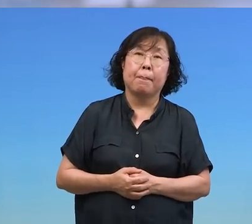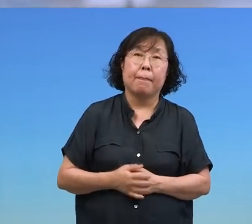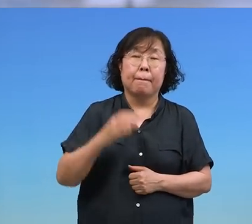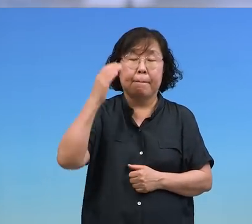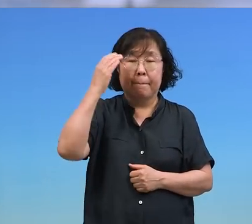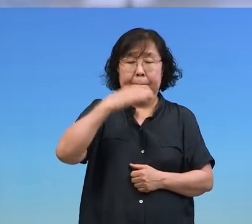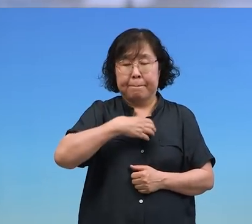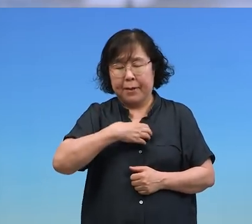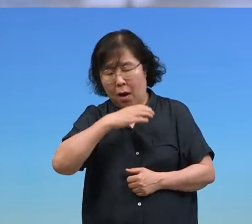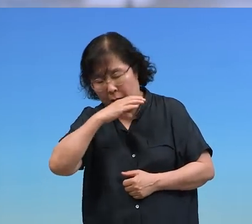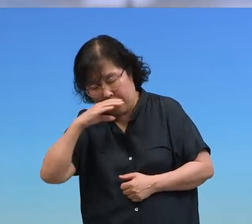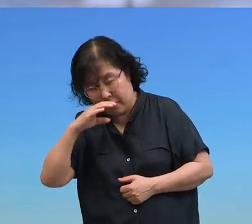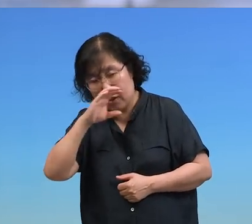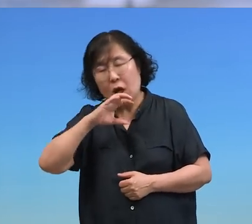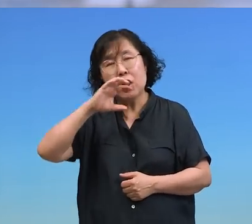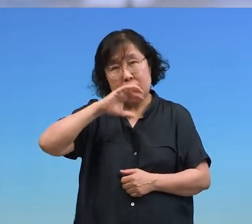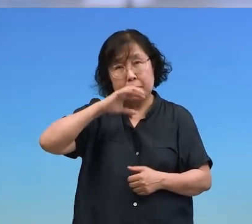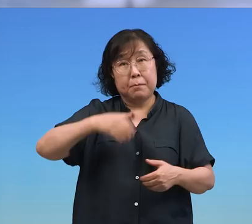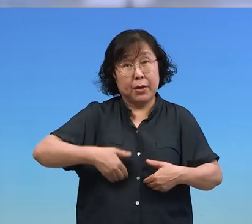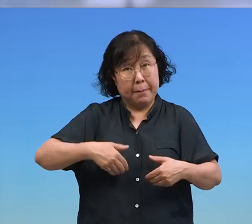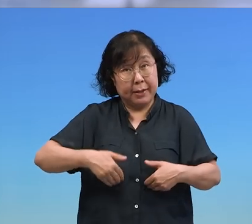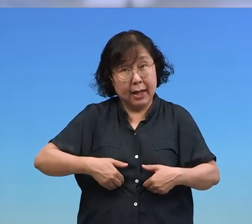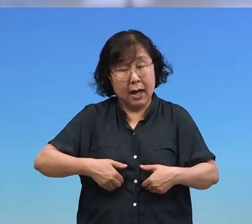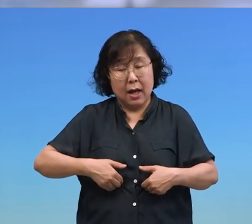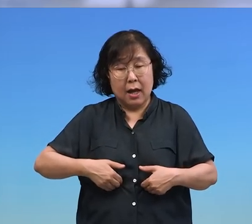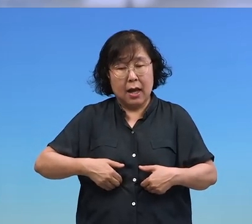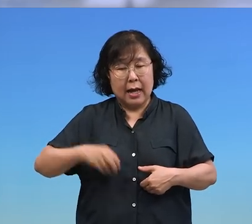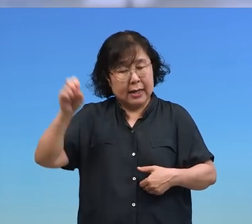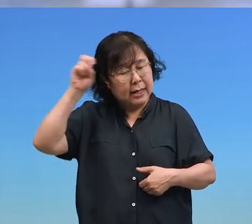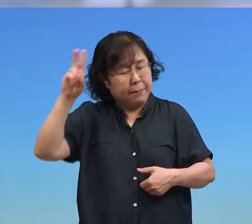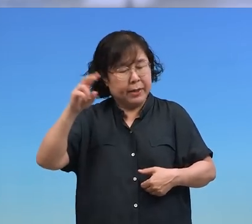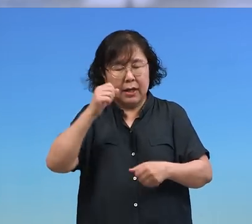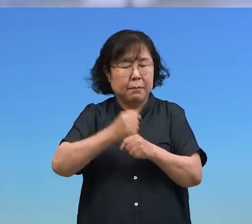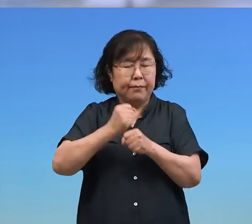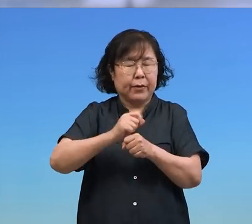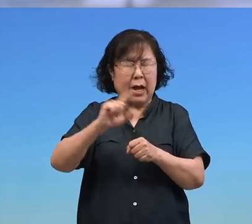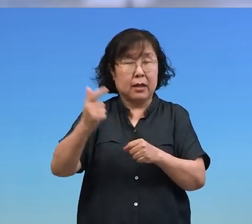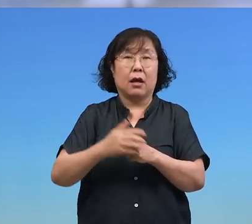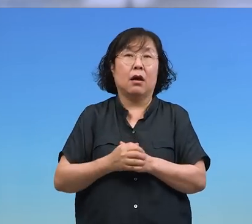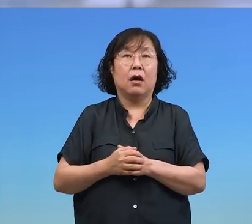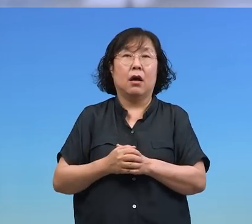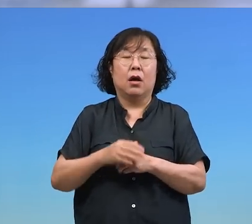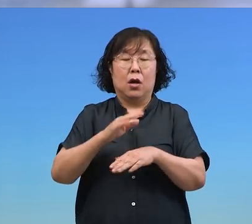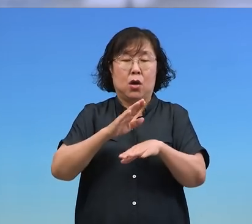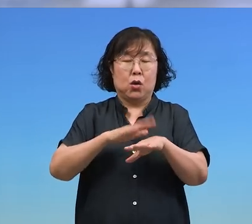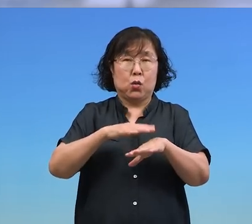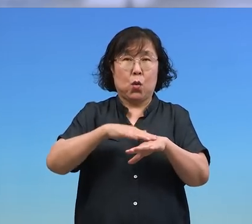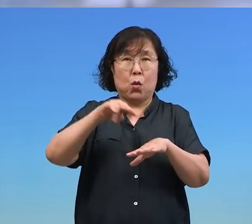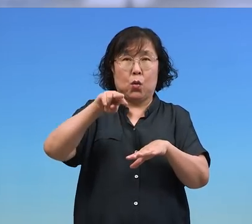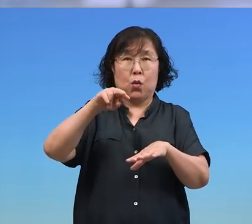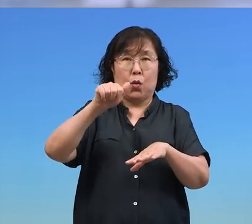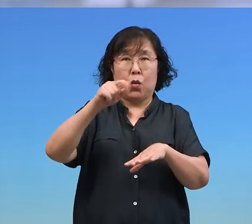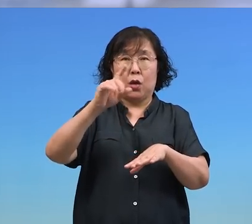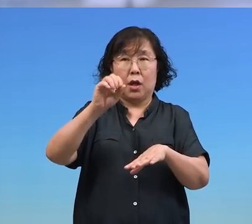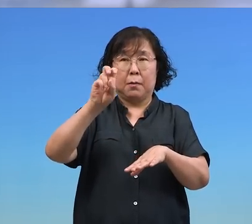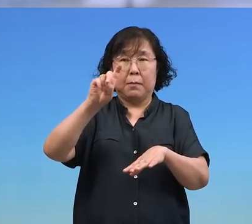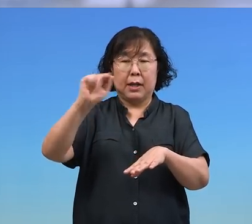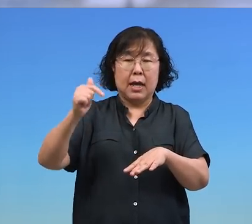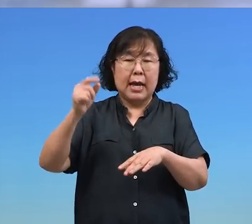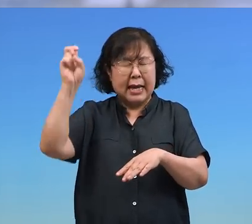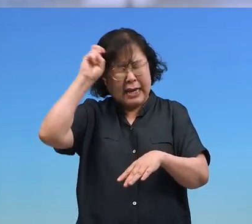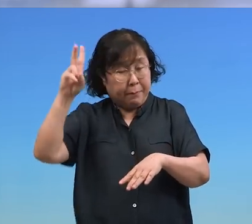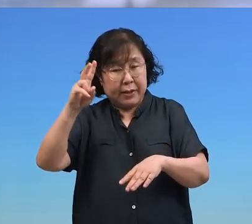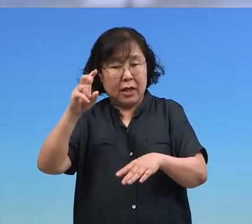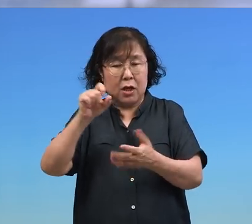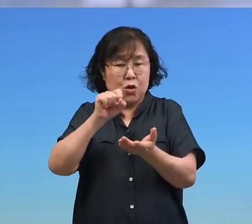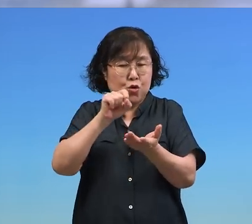경건은 연습하는 거예요 그래서 하루아침에 되는 거 아닙니다 손흥민 선수가 하루아침에 갑자기 축구 잘하게